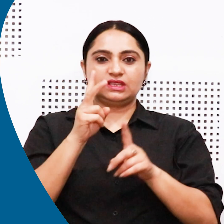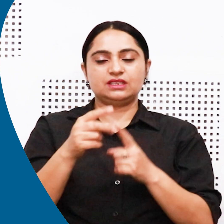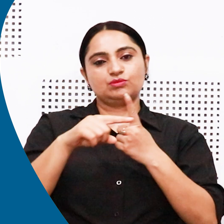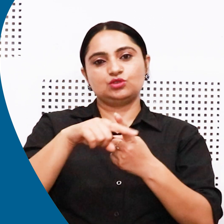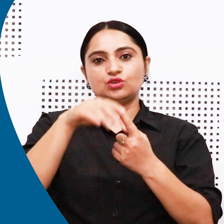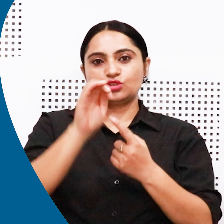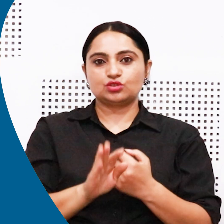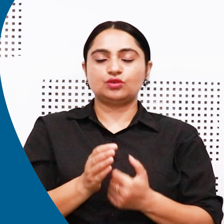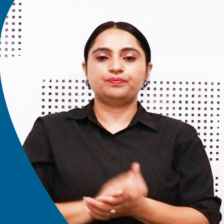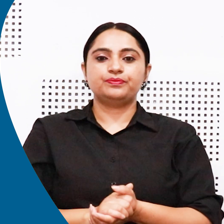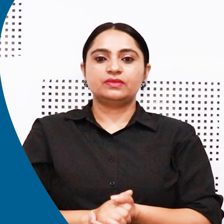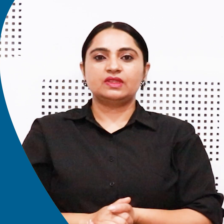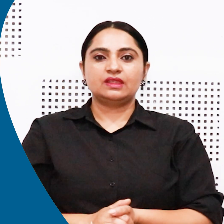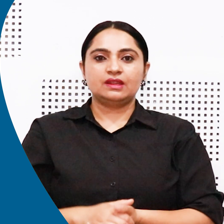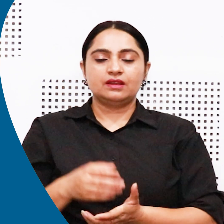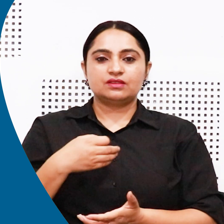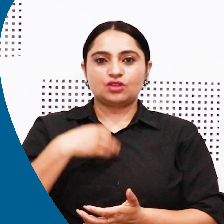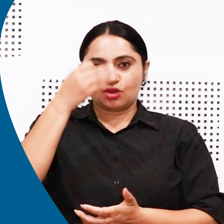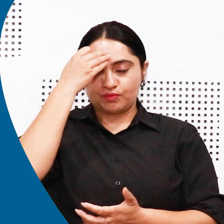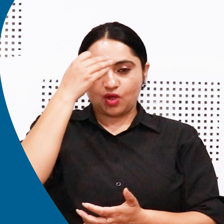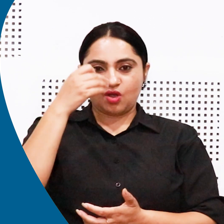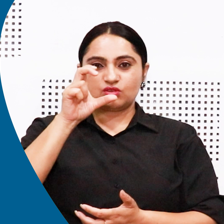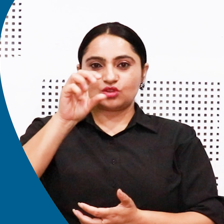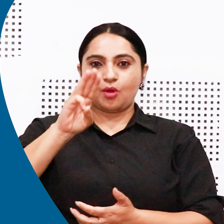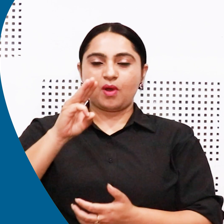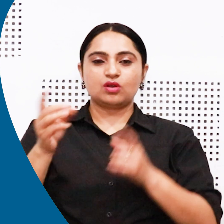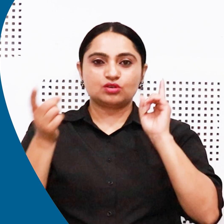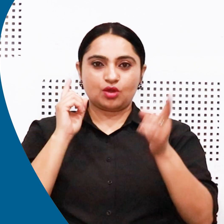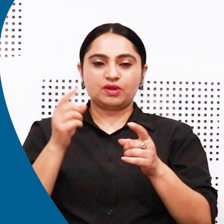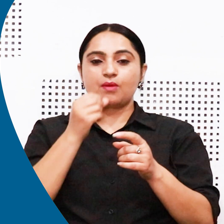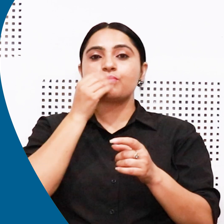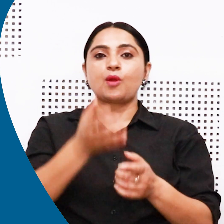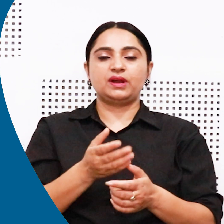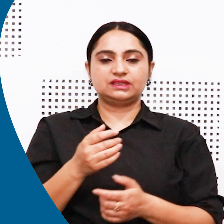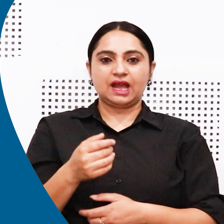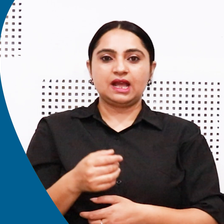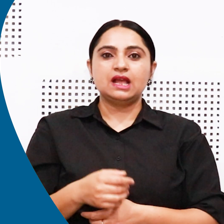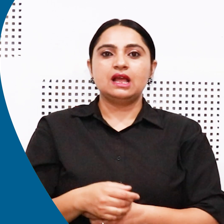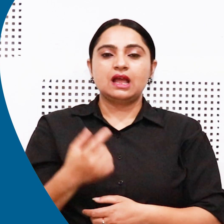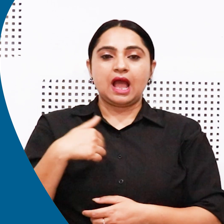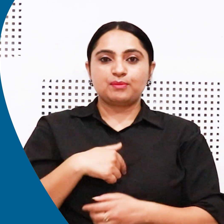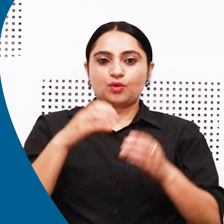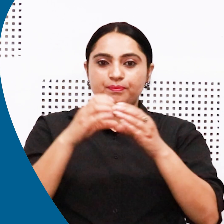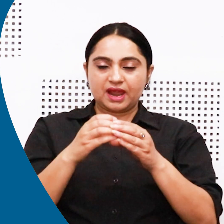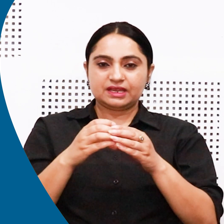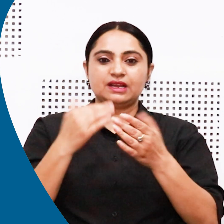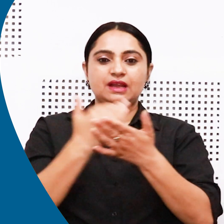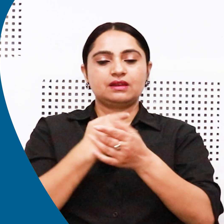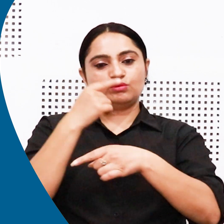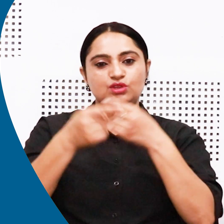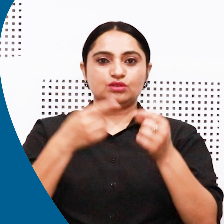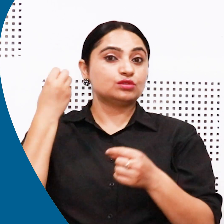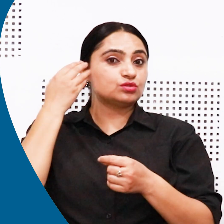जोडिन सक्दा रहेछौँ। धर्मप्रसाद दाहाल दिवेश, दमक नगरपालिकाको प्रवक्ता। कार्यक्रम हाम्रो पालिका म निरन्तर